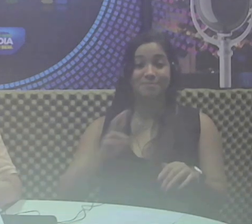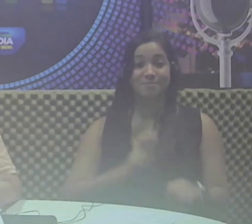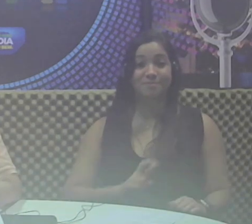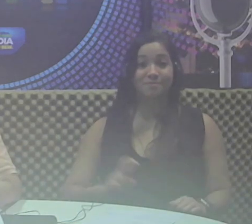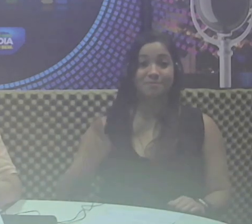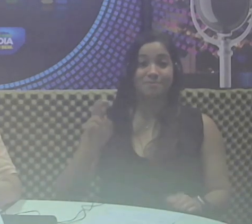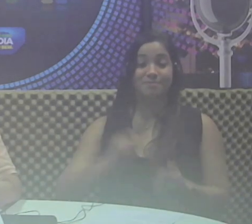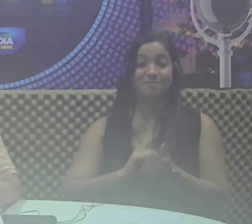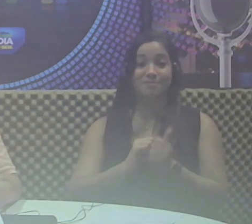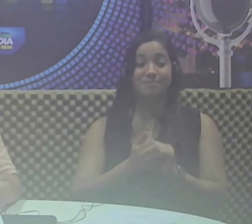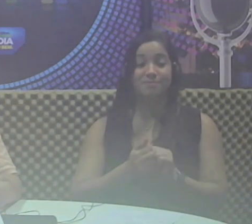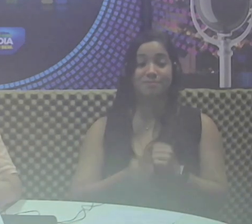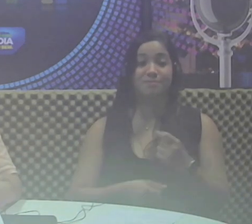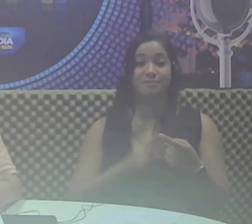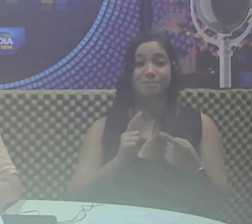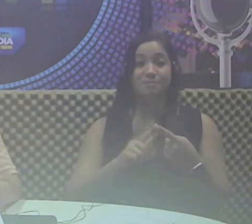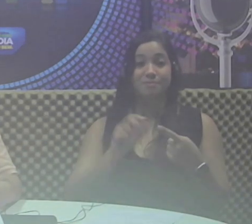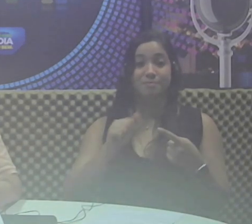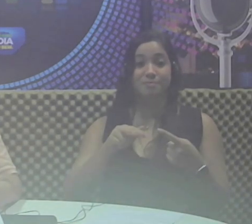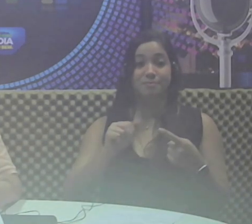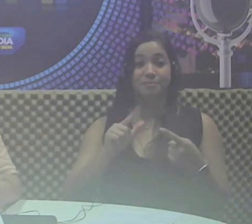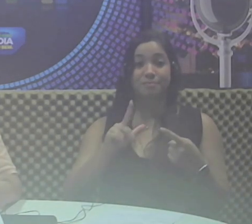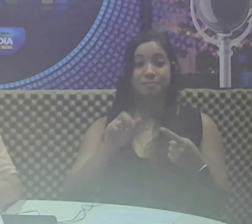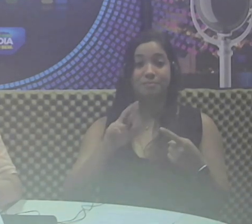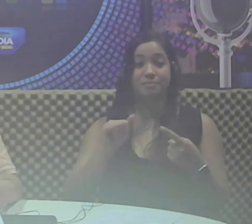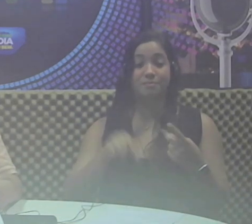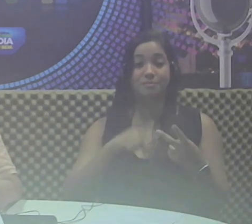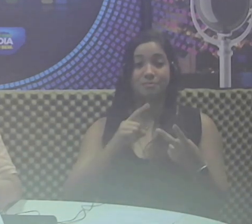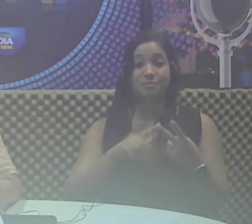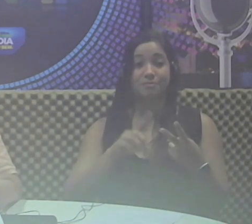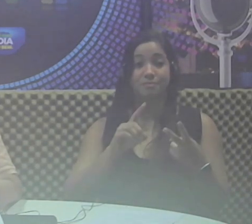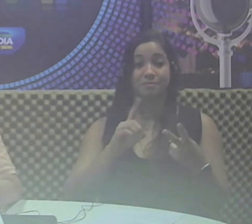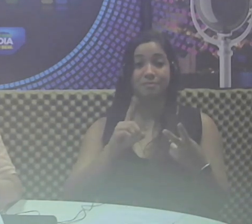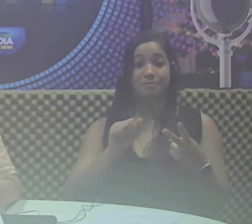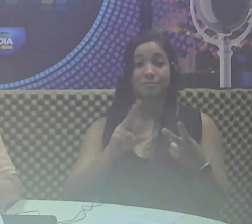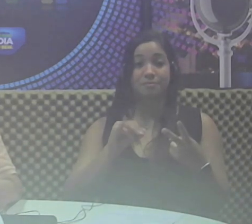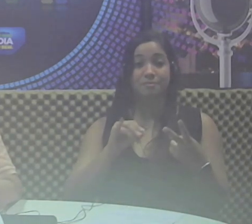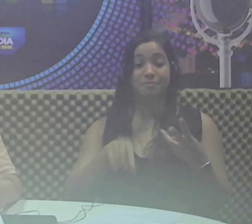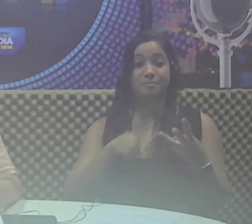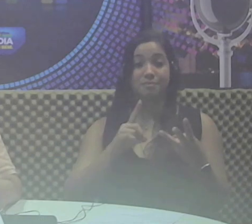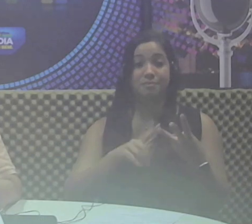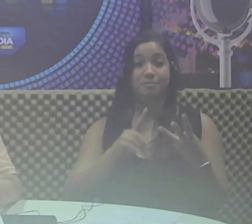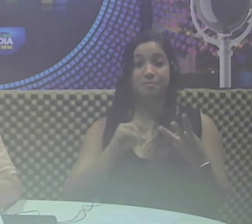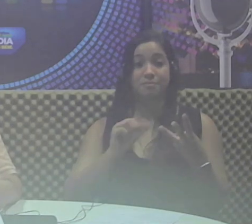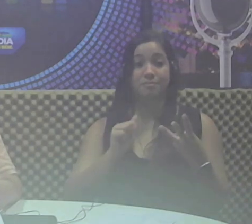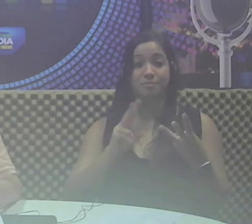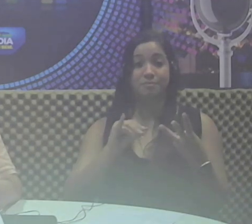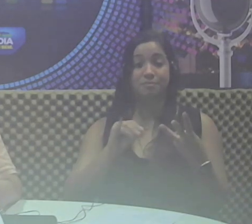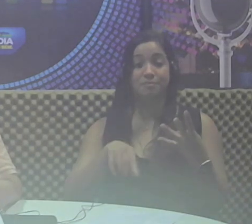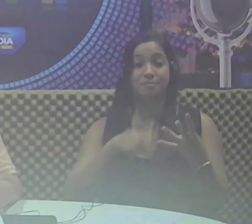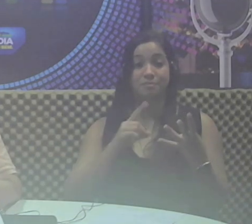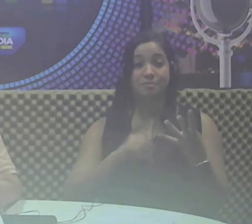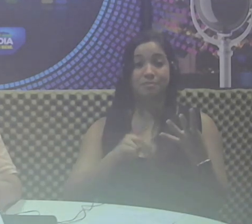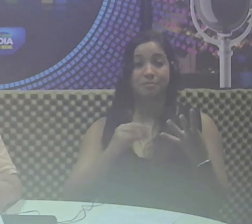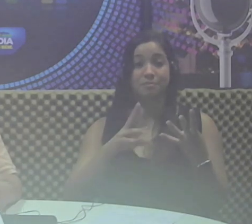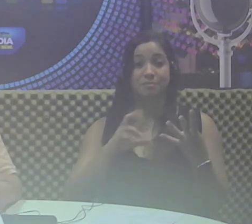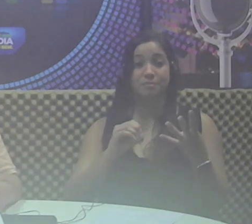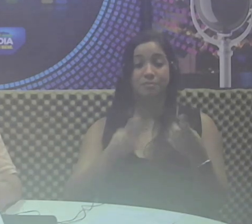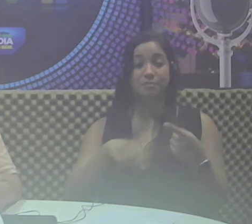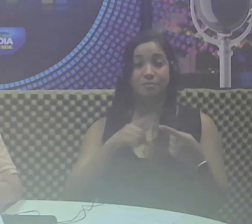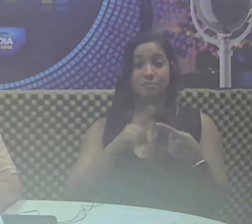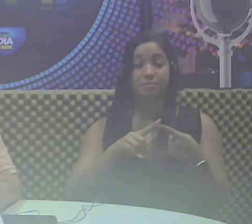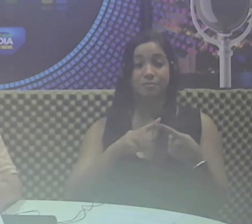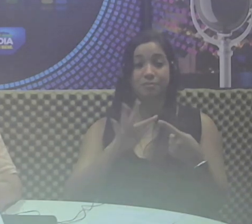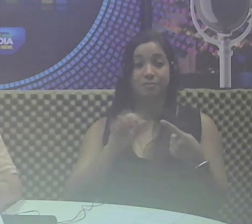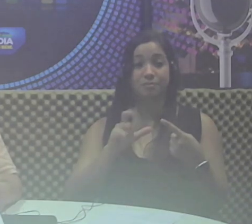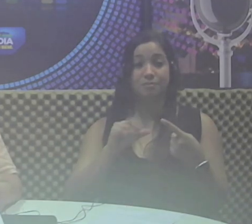pelos judocas Ana Clara Pereira, Davi Oda, Davi Oliveira, Henrico Biasi,